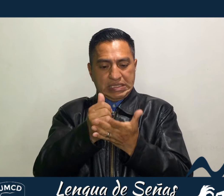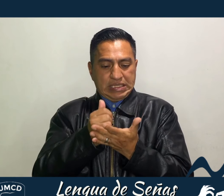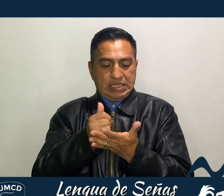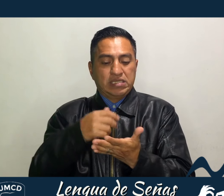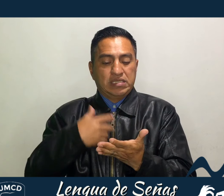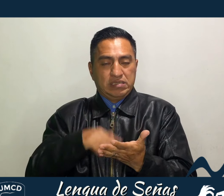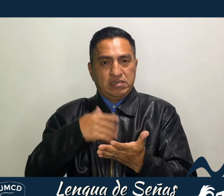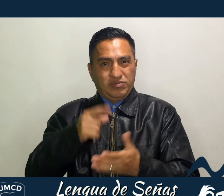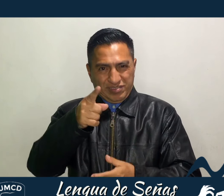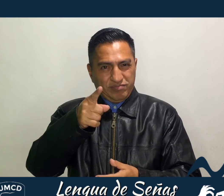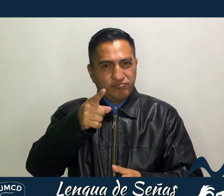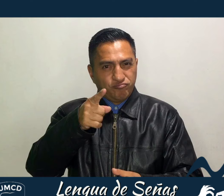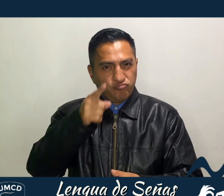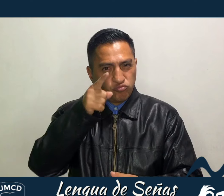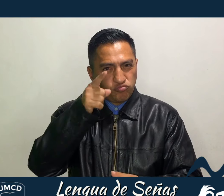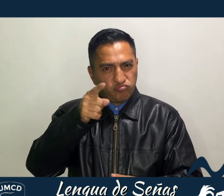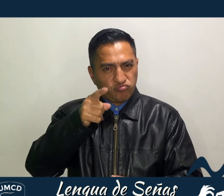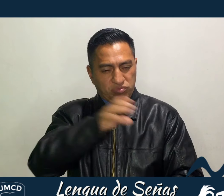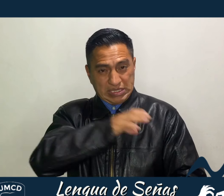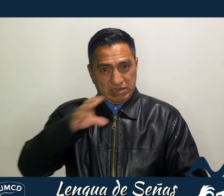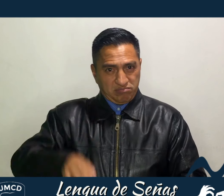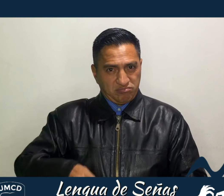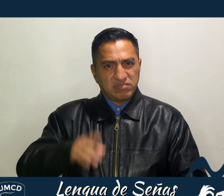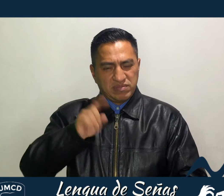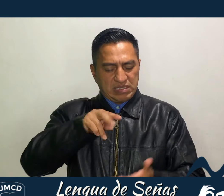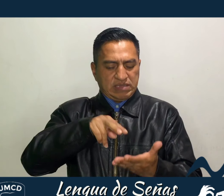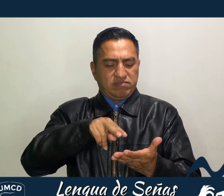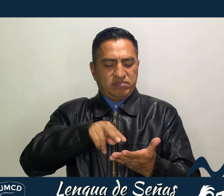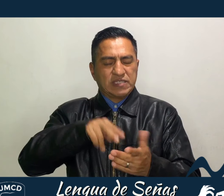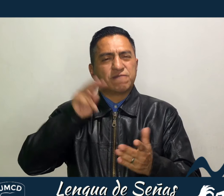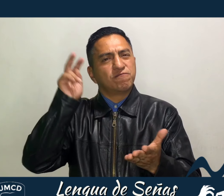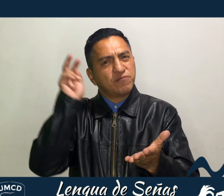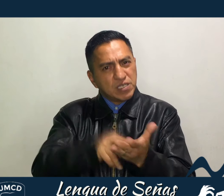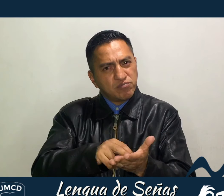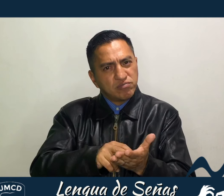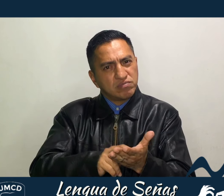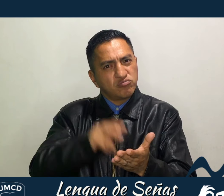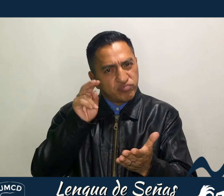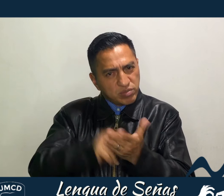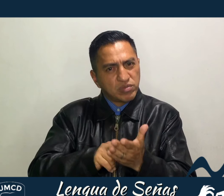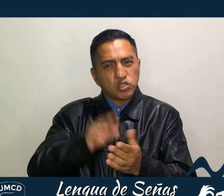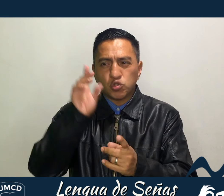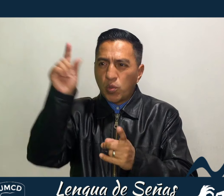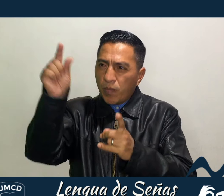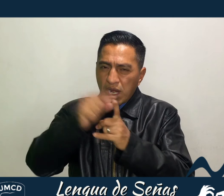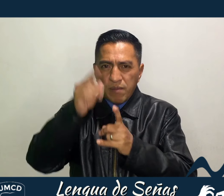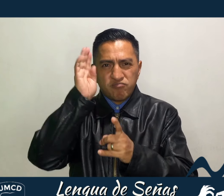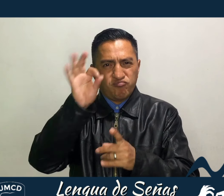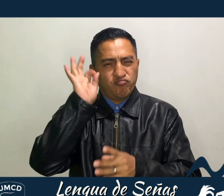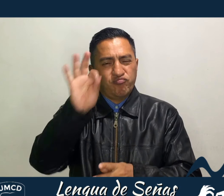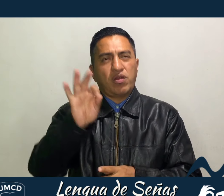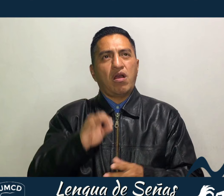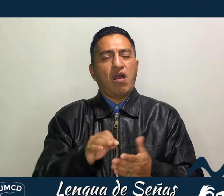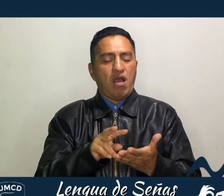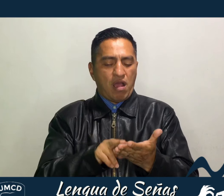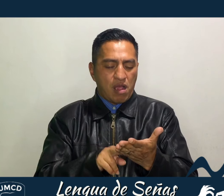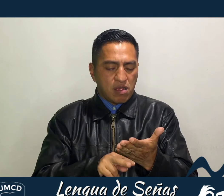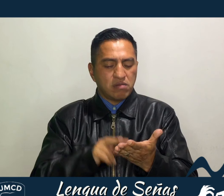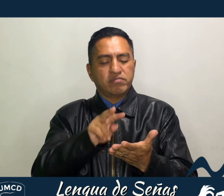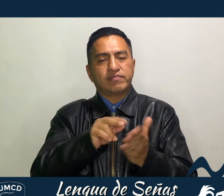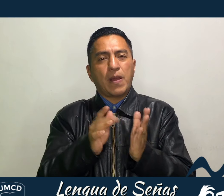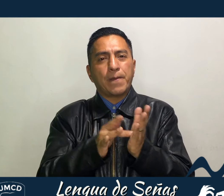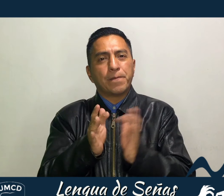debemos, como cristianos, como creyentes, permanecer firmes en la predicación bíblica, sabiendo que ella es